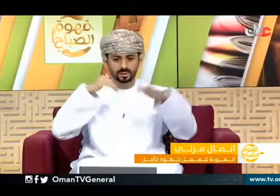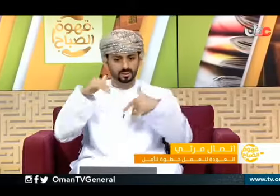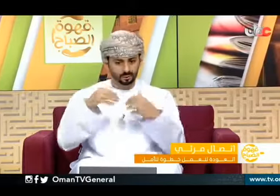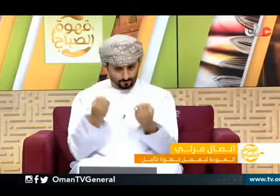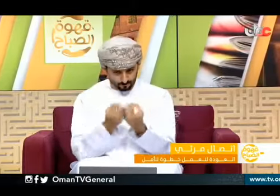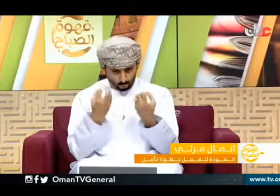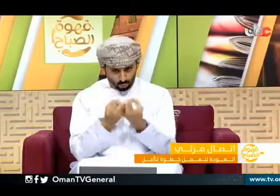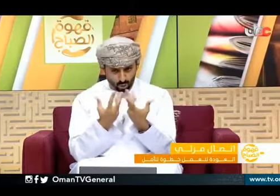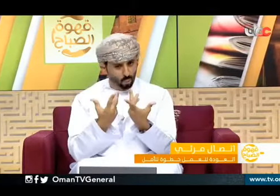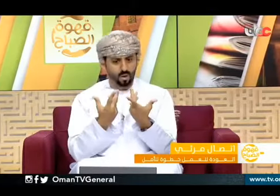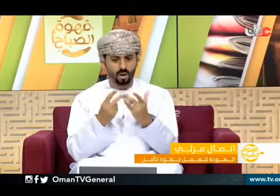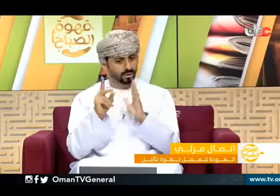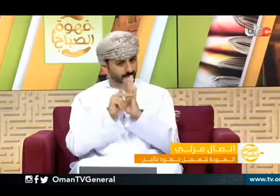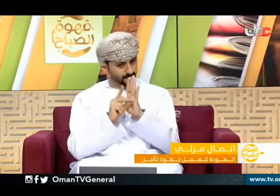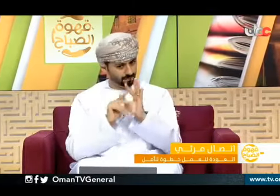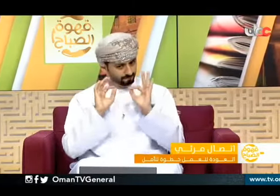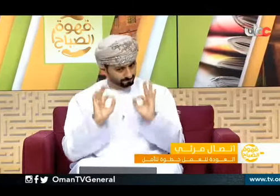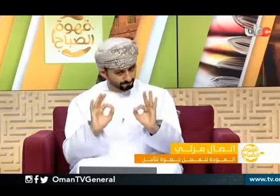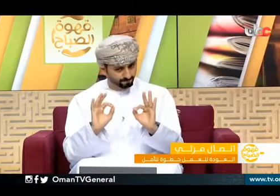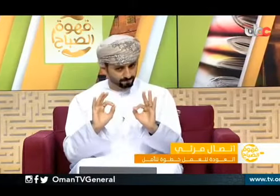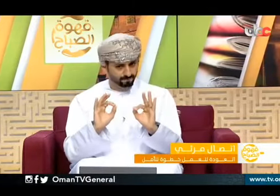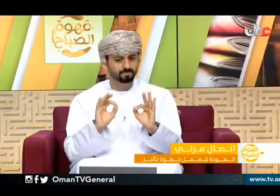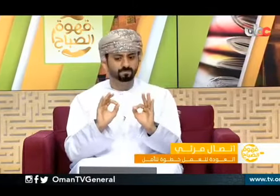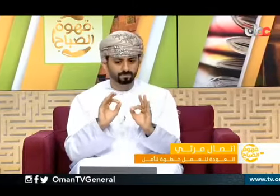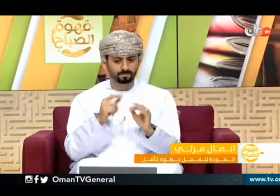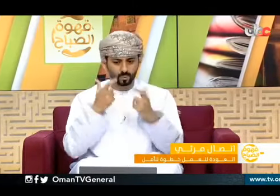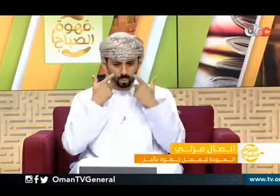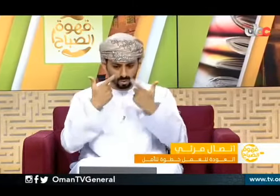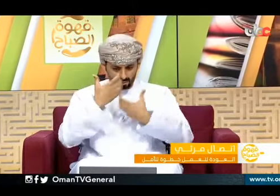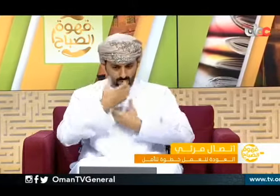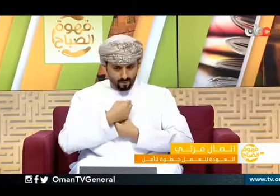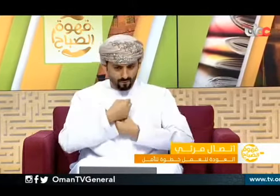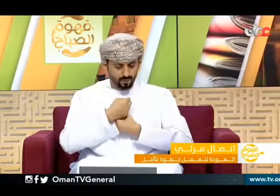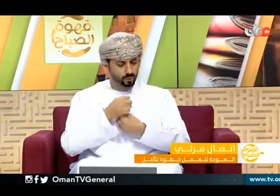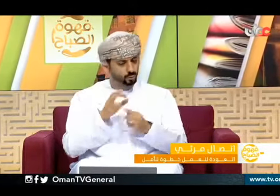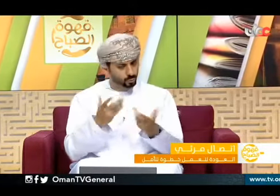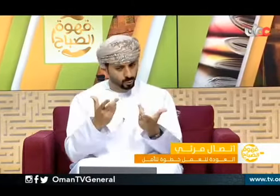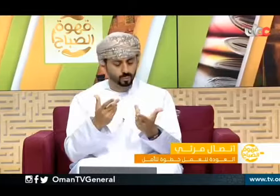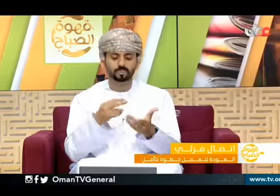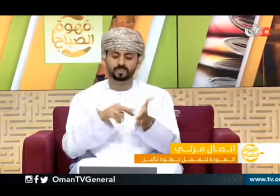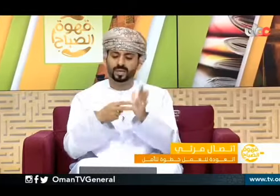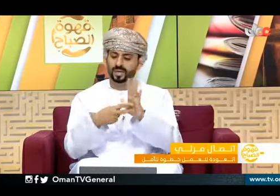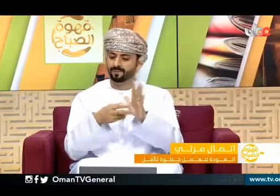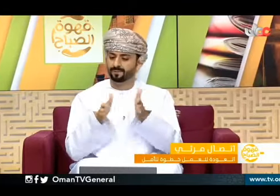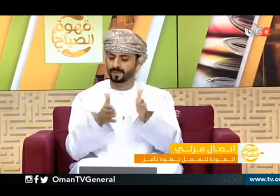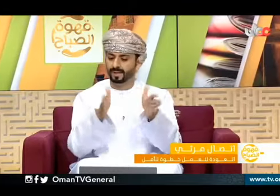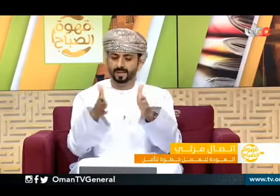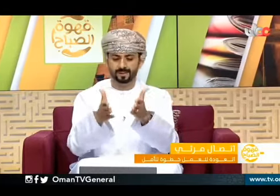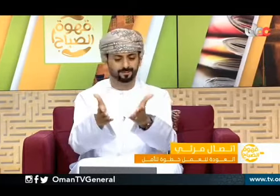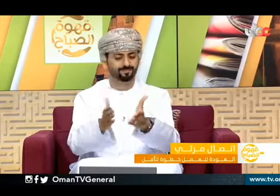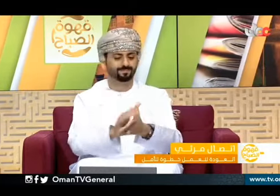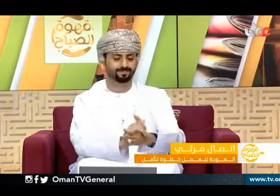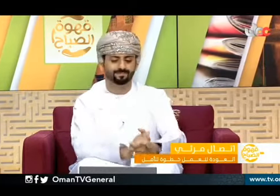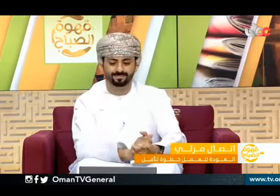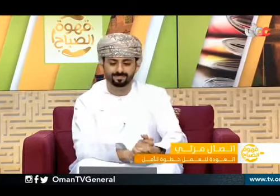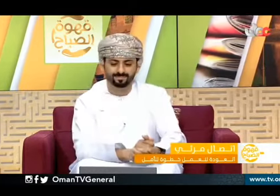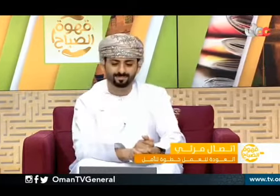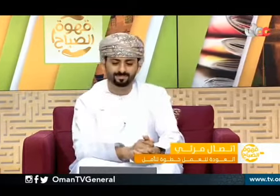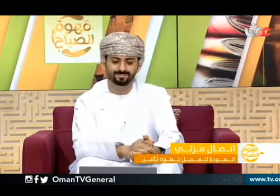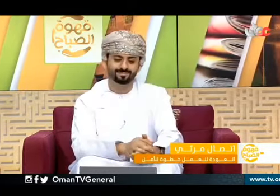في الأجهزة الحكومية، كيف العمل لديك بعد أن الإجراءات الجديدة هذه، ما